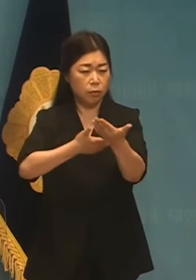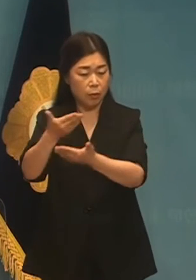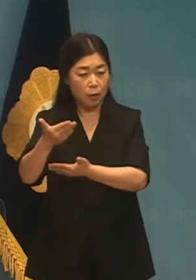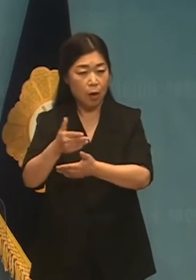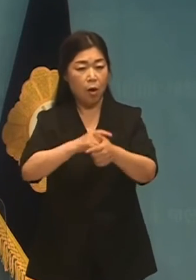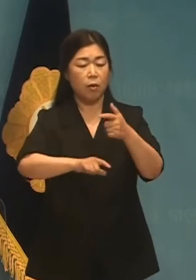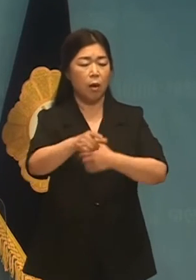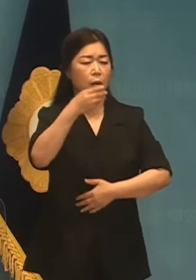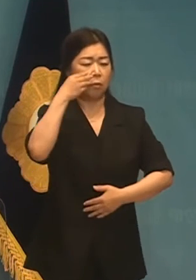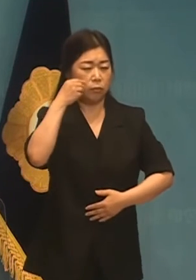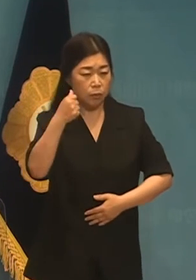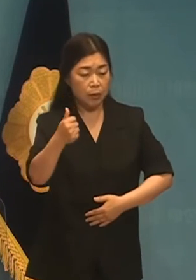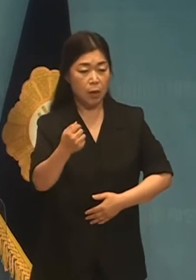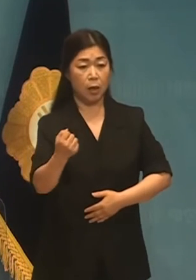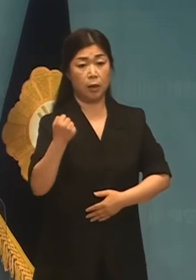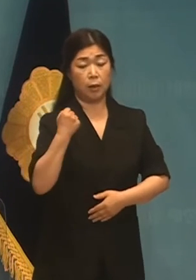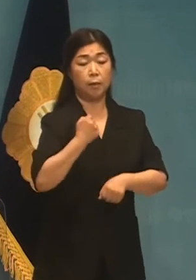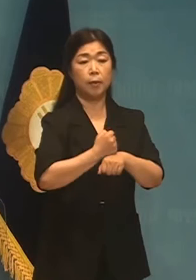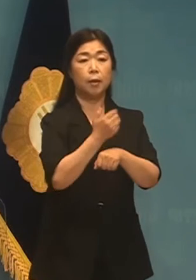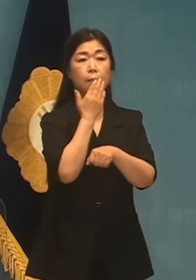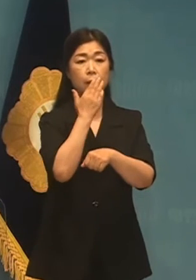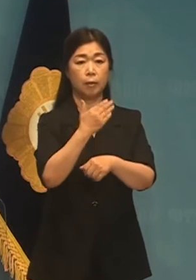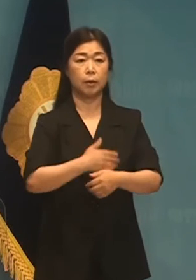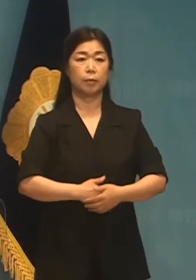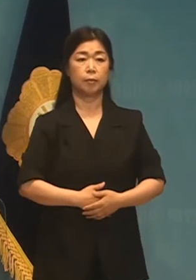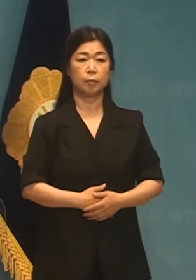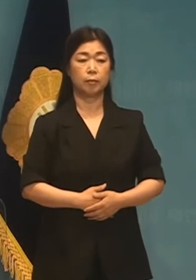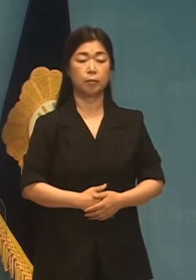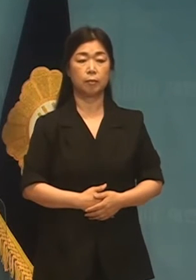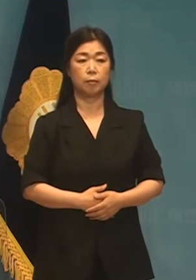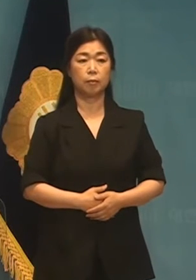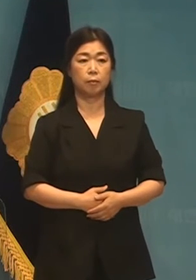더 강력한 시너지를 발휘하게 될 것입니다.